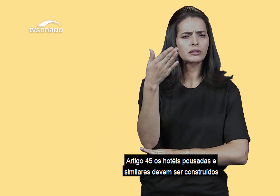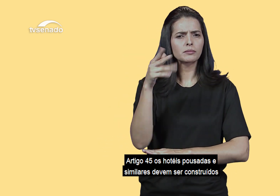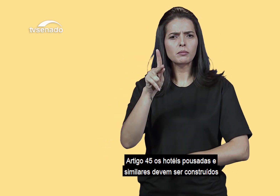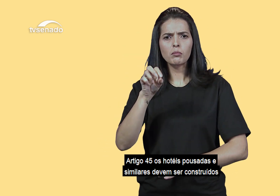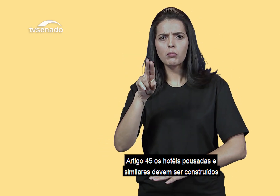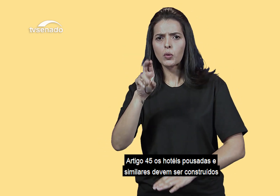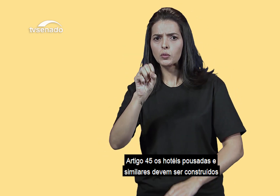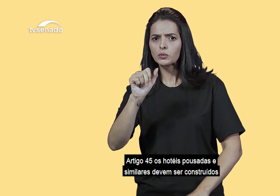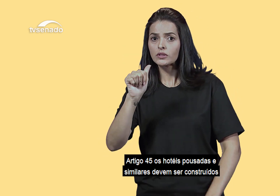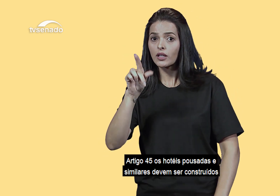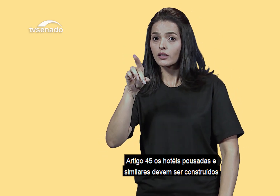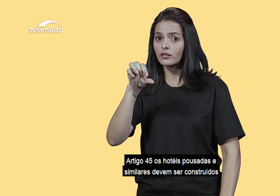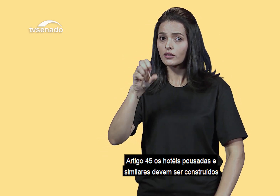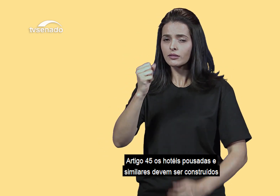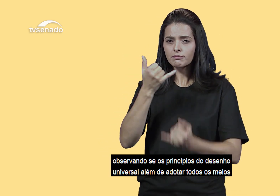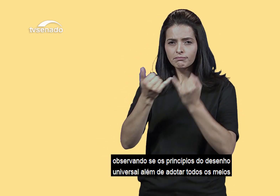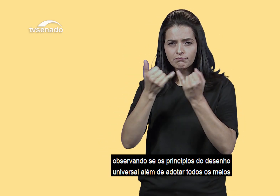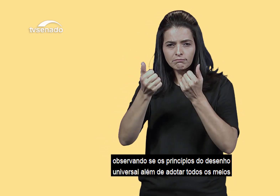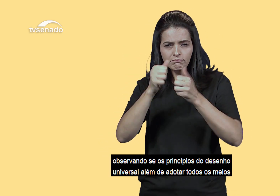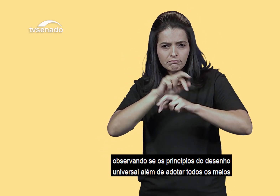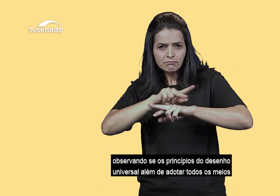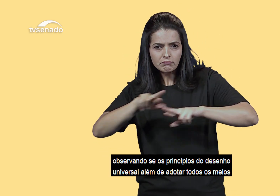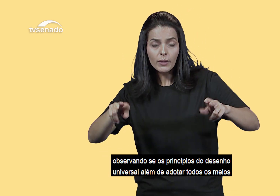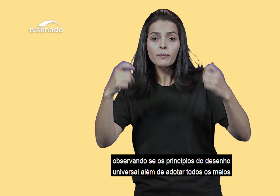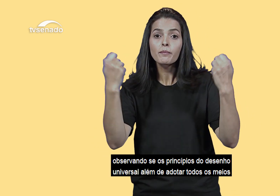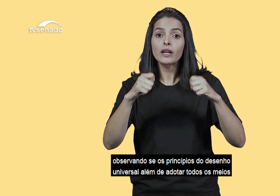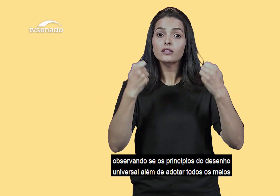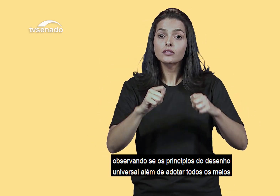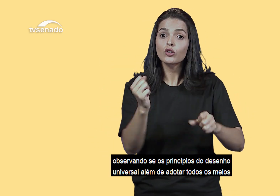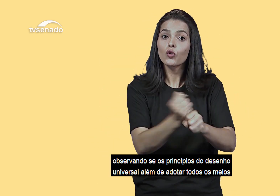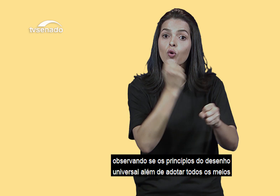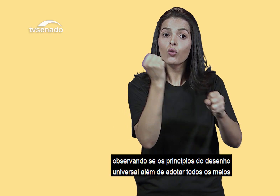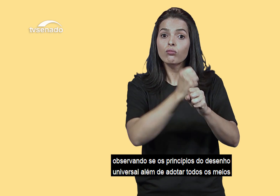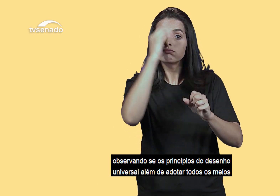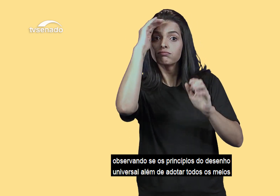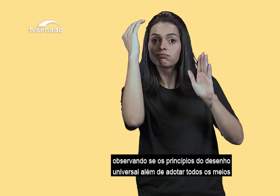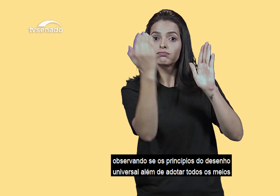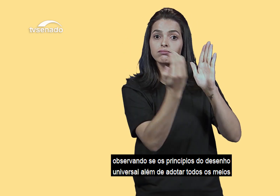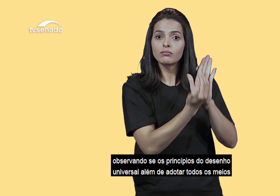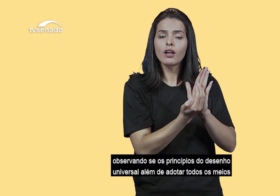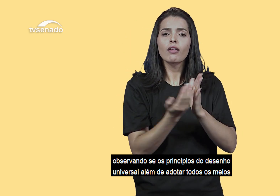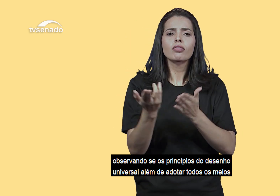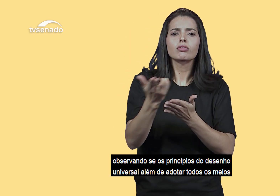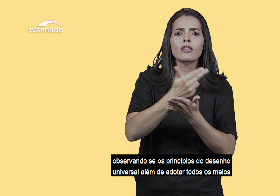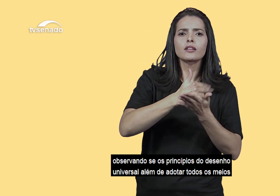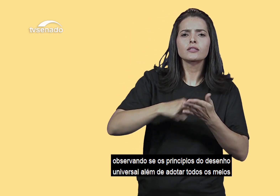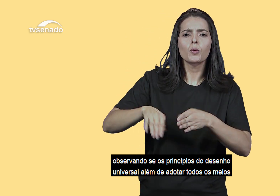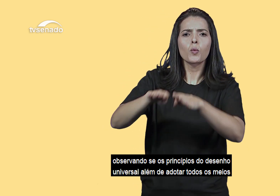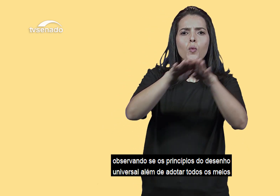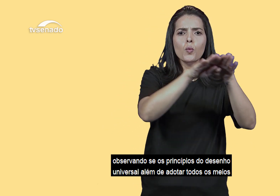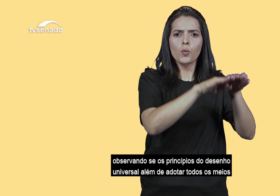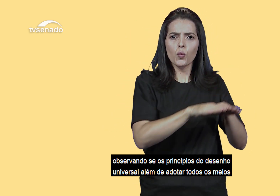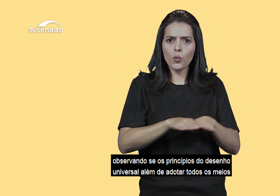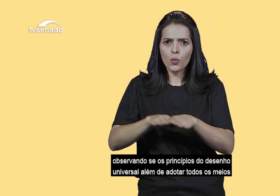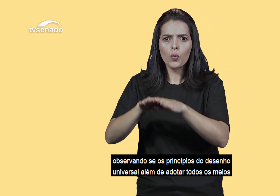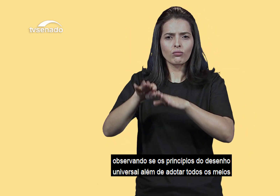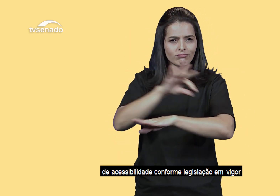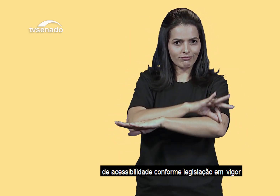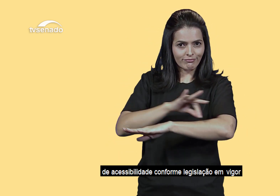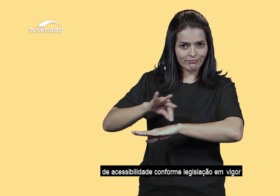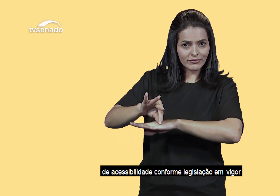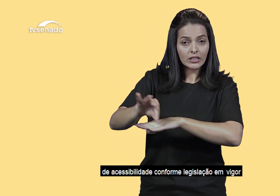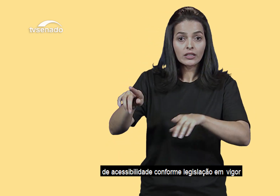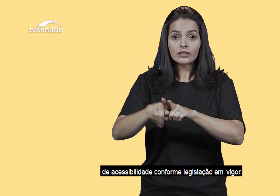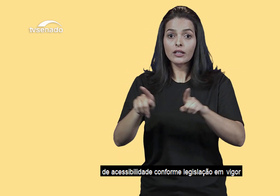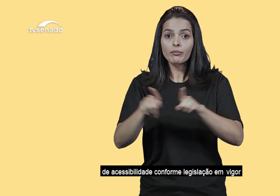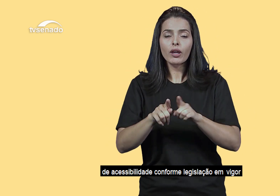similares devem ser construídos observando-se os princípios do desenho universal além de adotar todos os meios